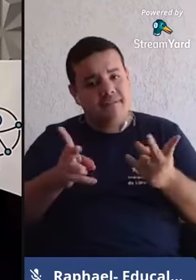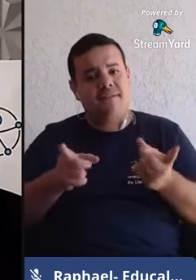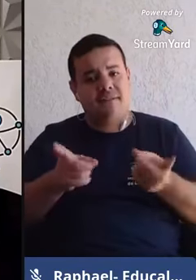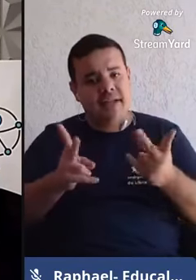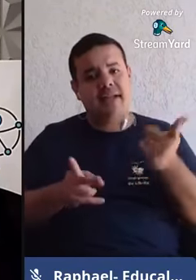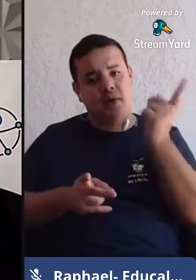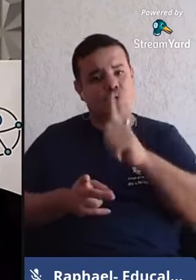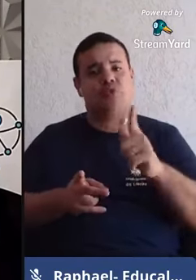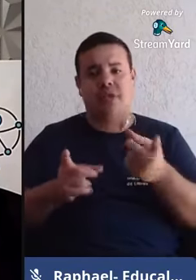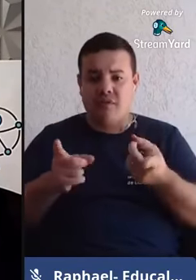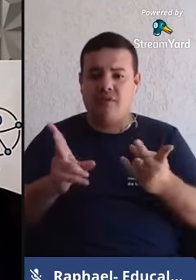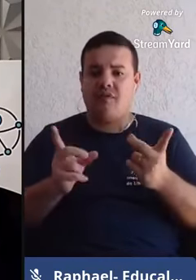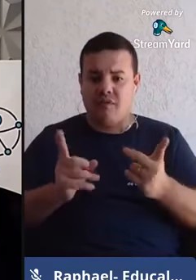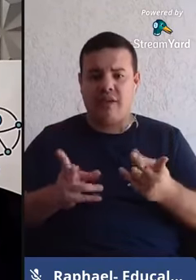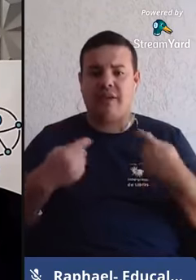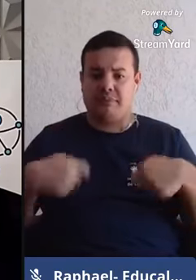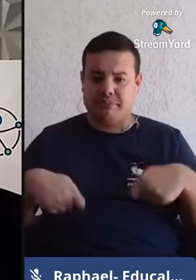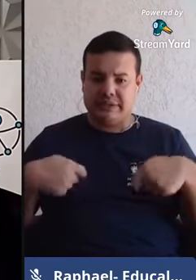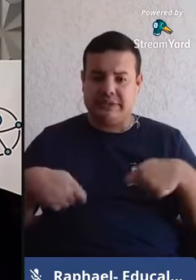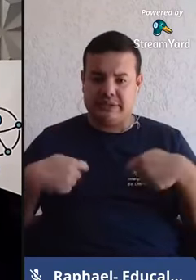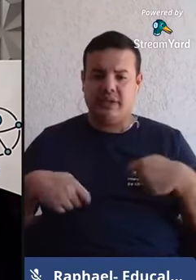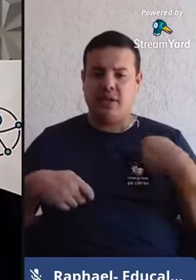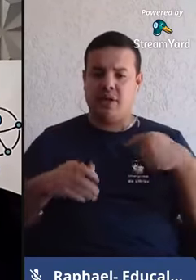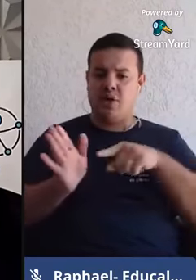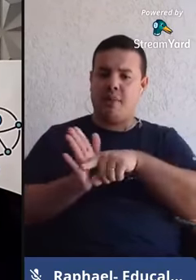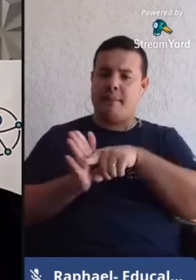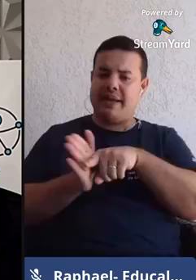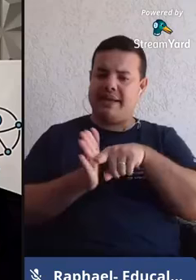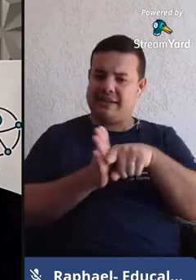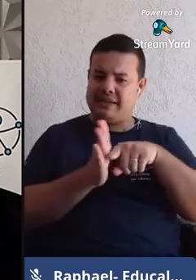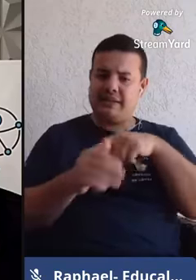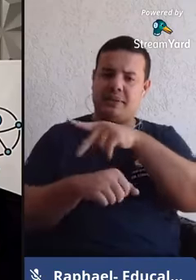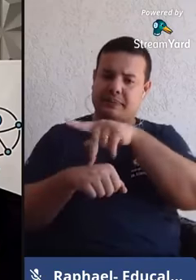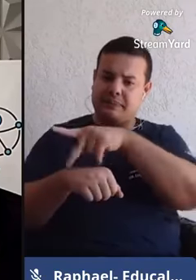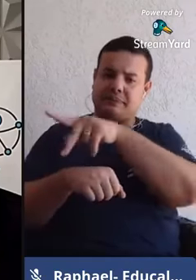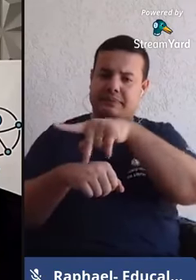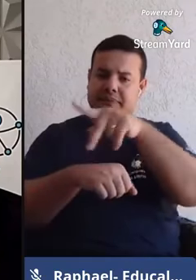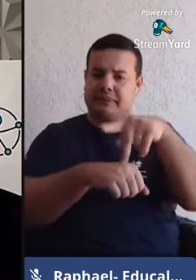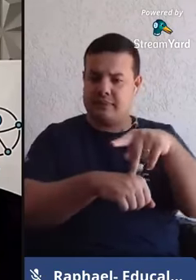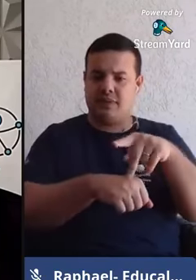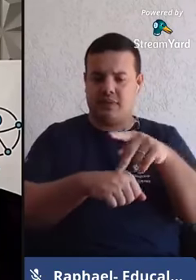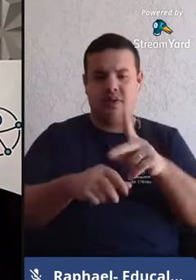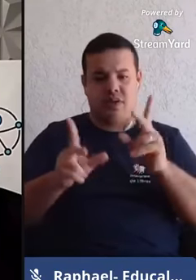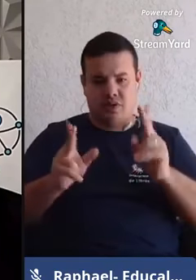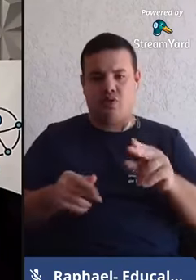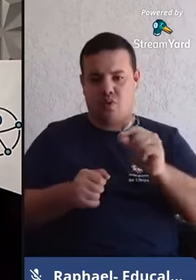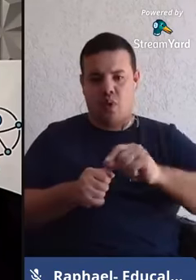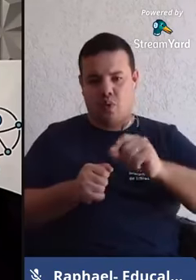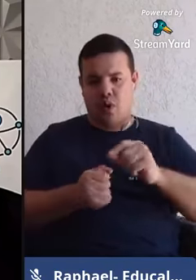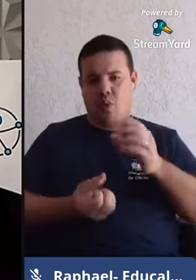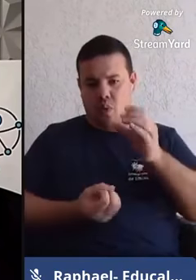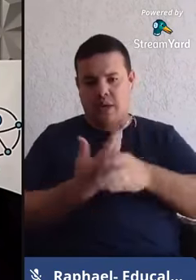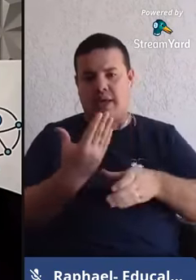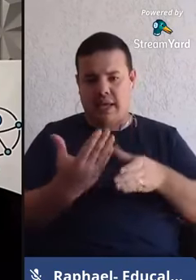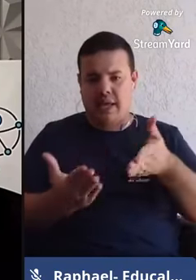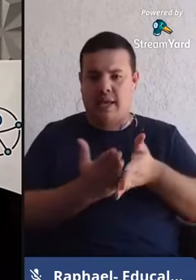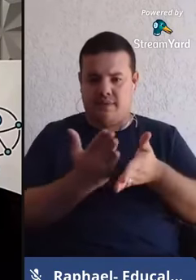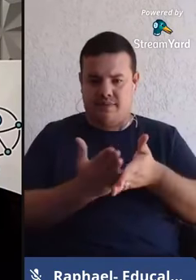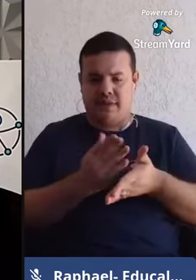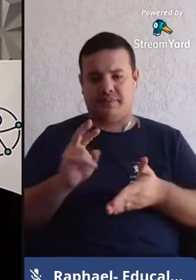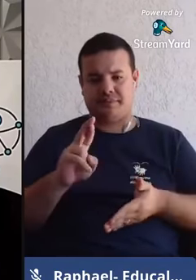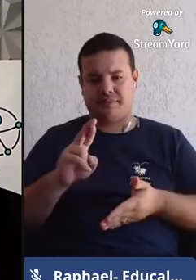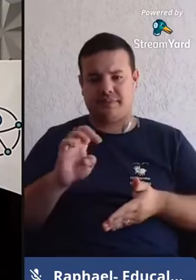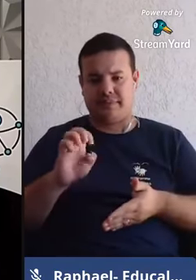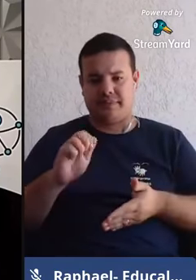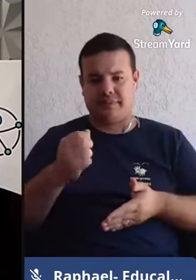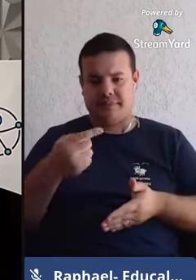venda. Eu fui pesquisar lá fora de novo, como eu fiz na época que eu lancei a revista Reação. Fui pesquisar lá fora de novo e eu descobri que